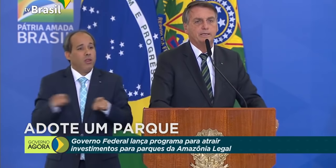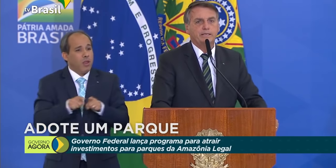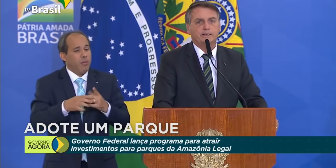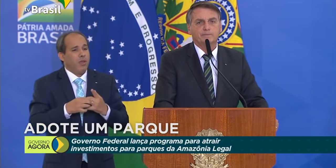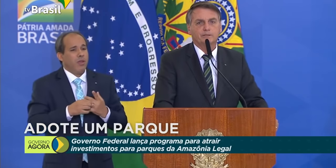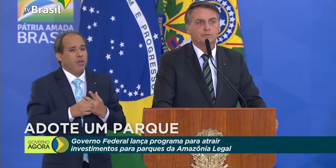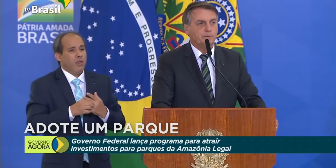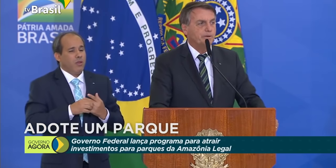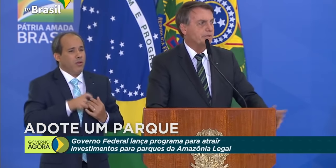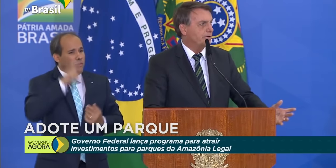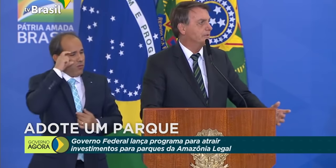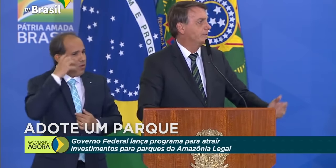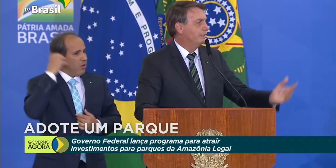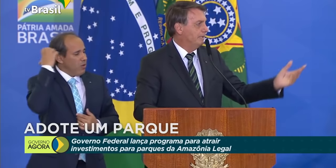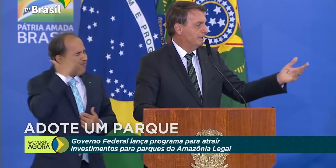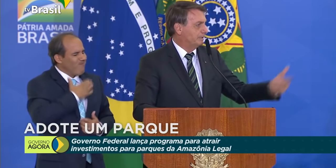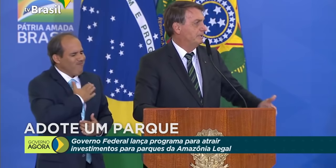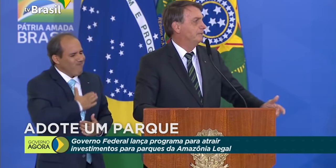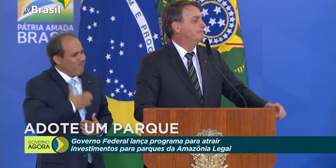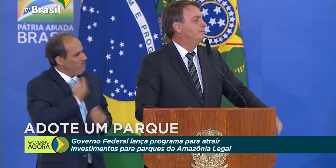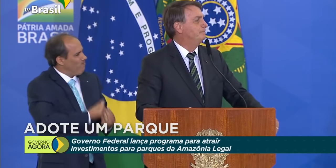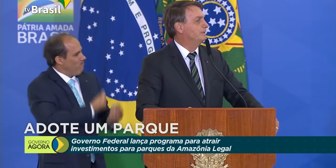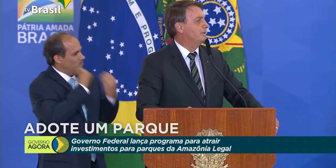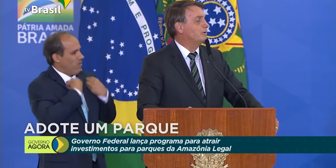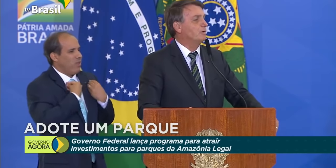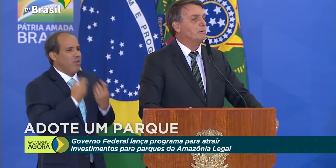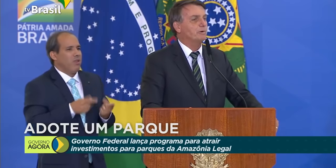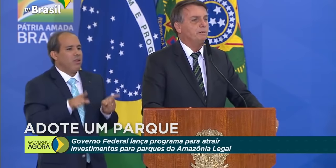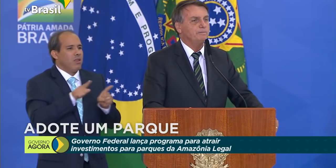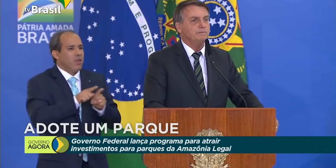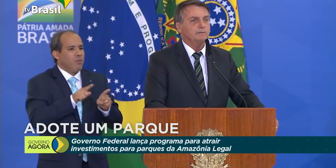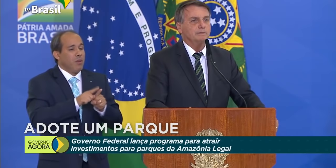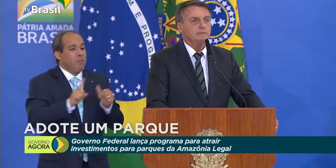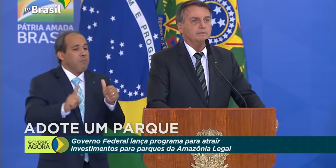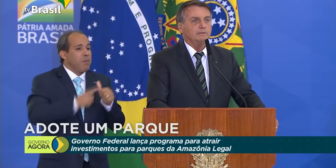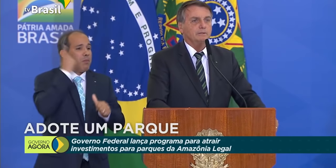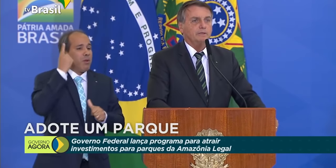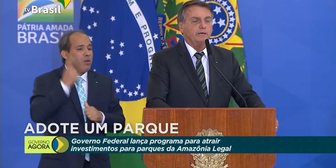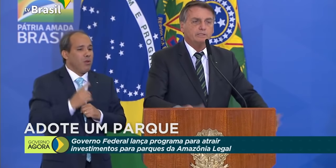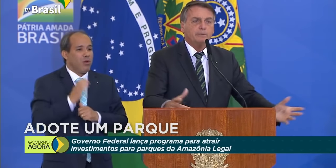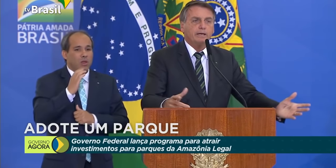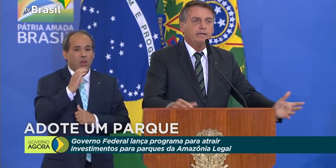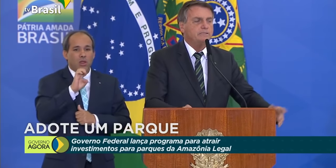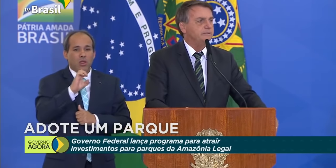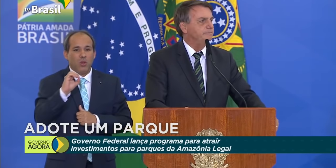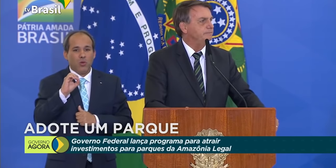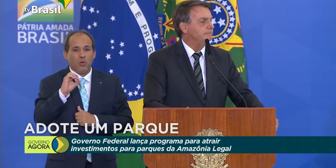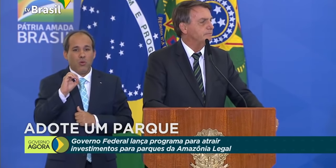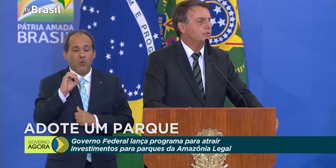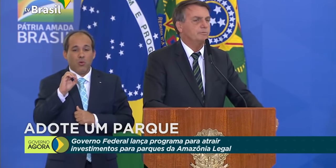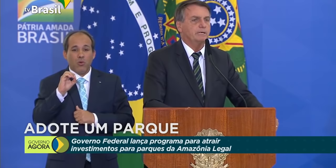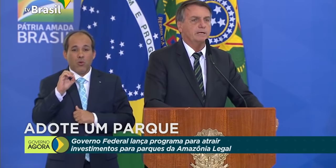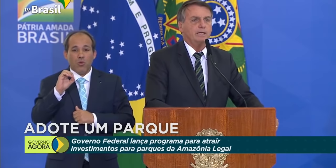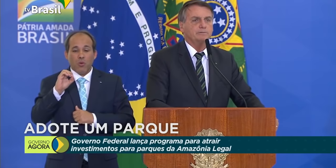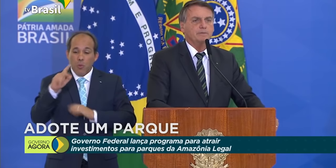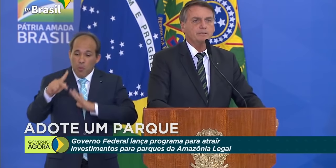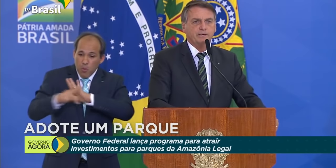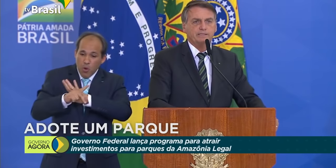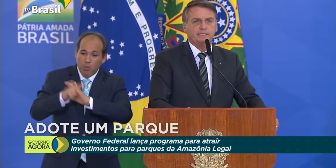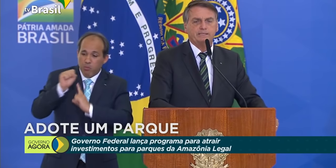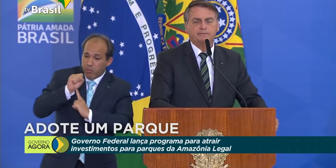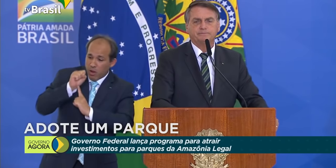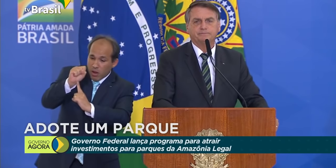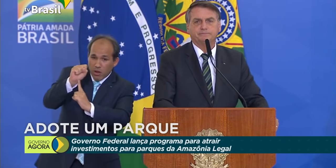surpresa e alegria o primeiro cio que incorporou é de uma rede de